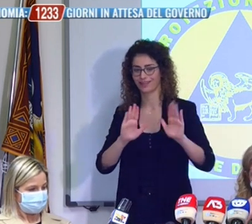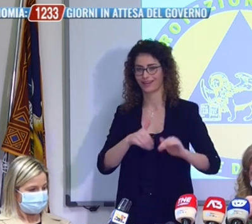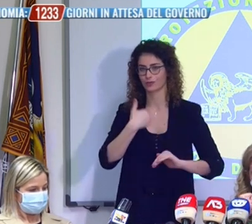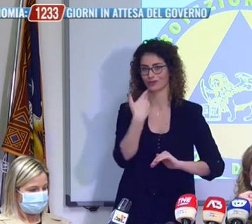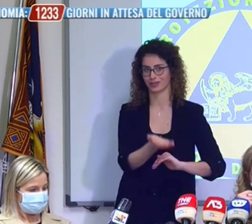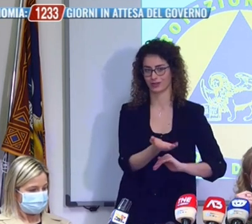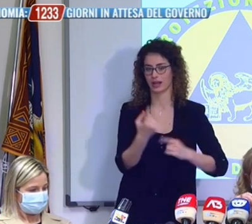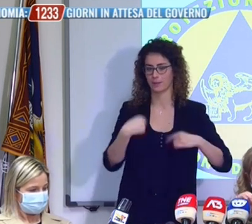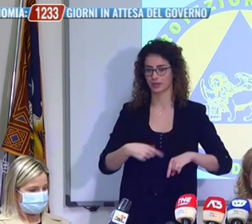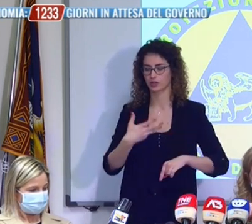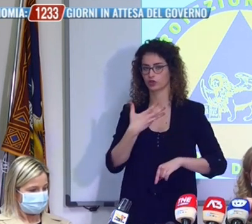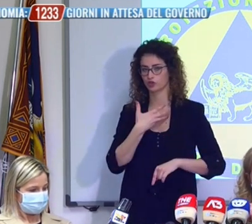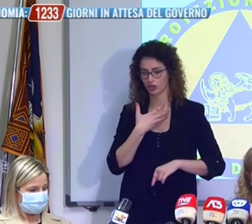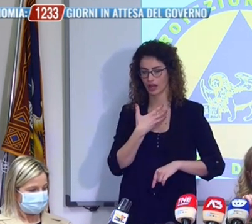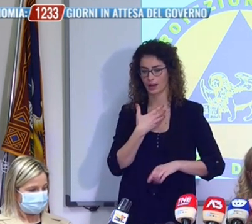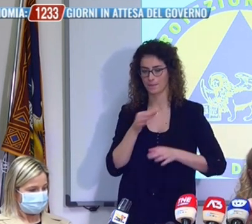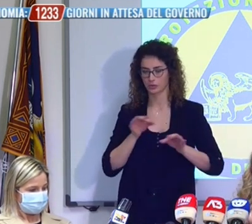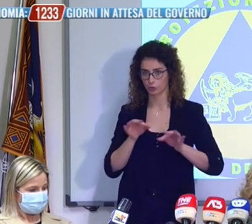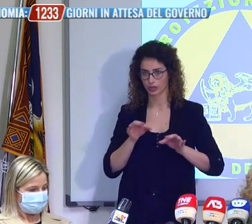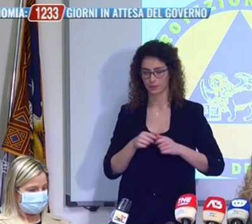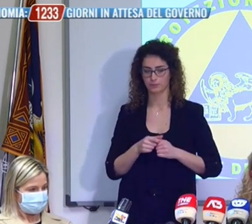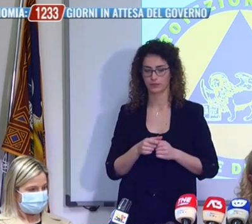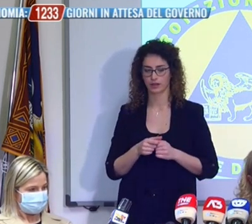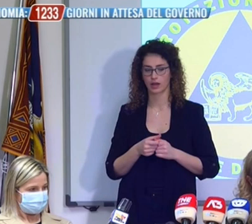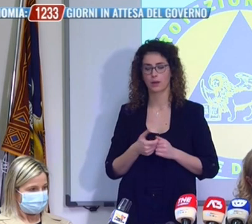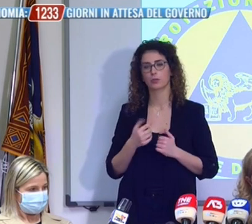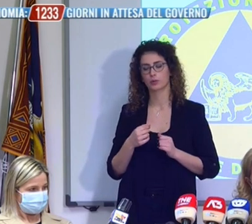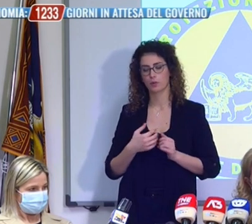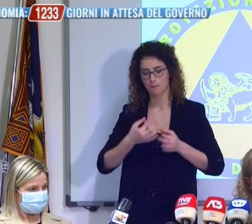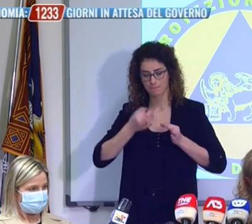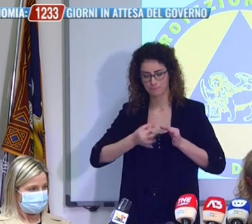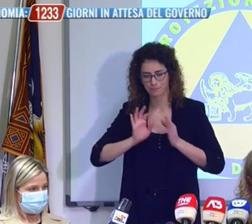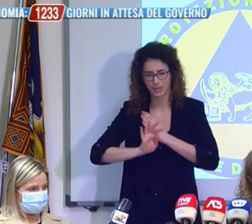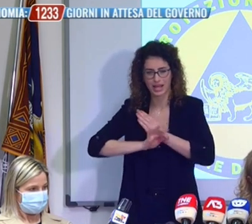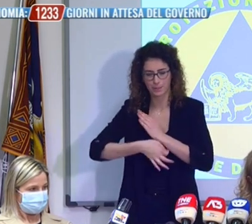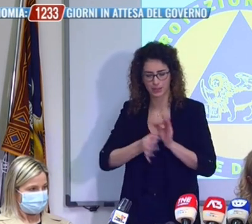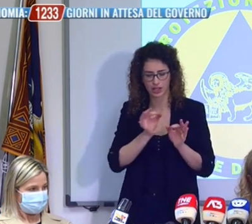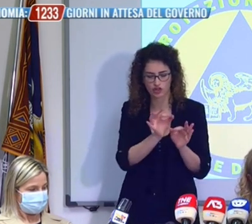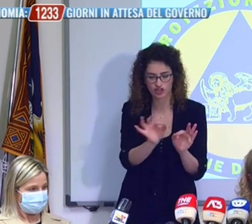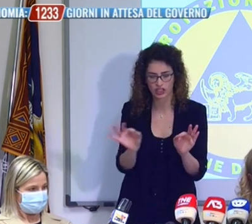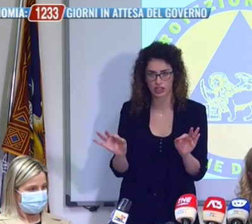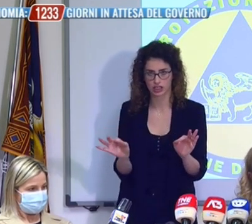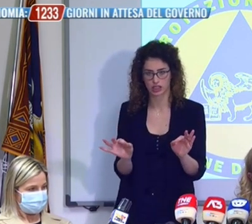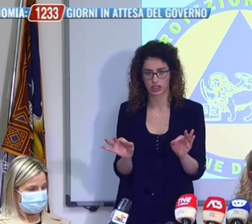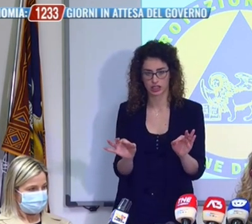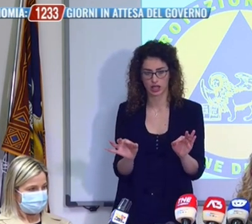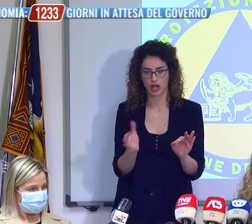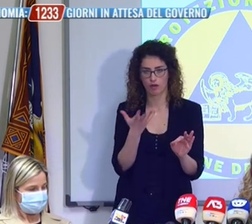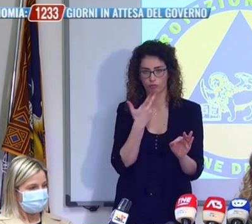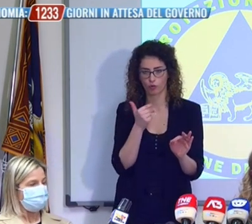misure che, proprio perché puntuali e localizzate, vogliono evitare di